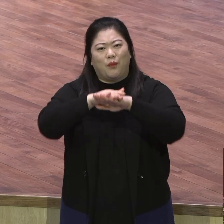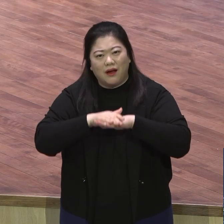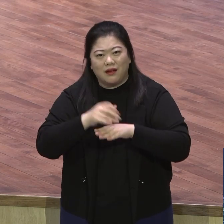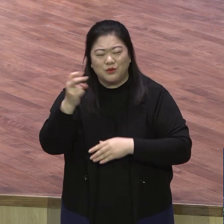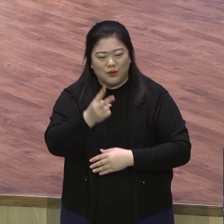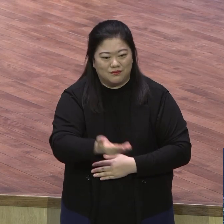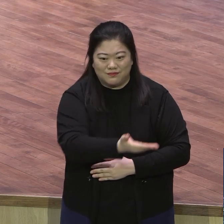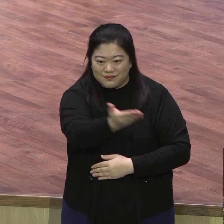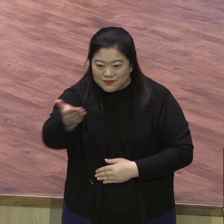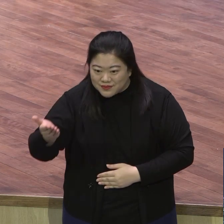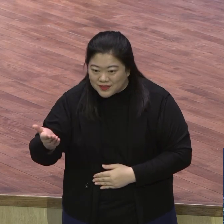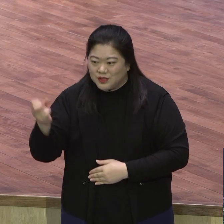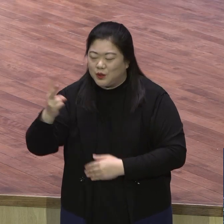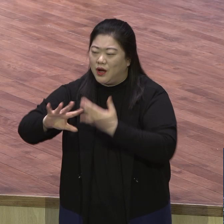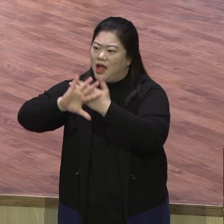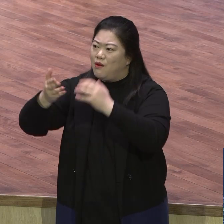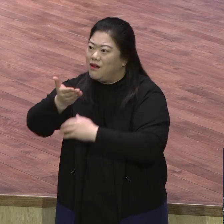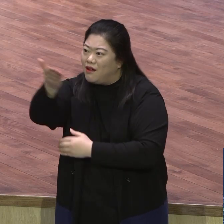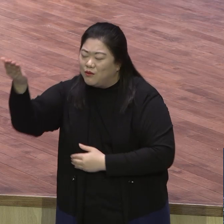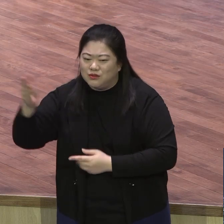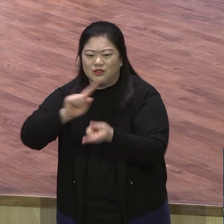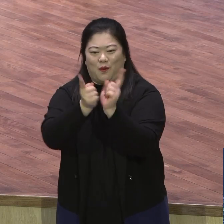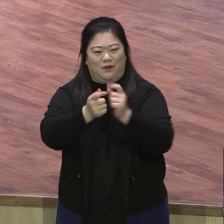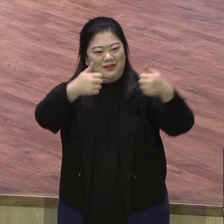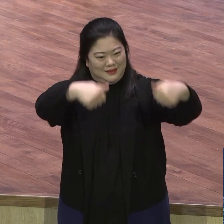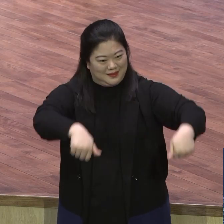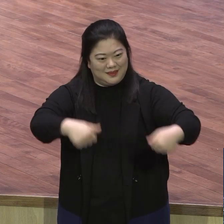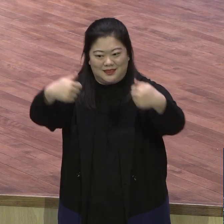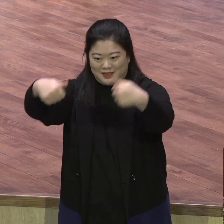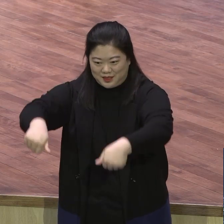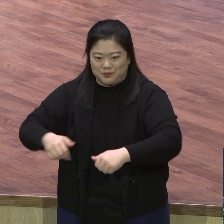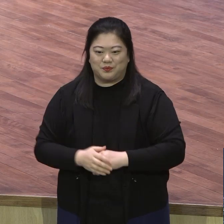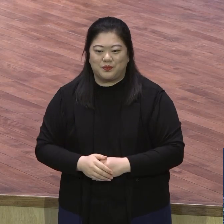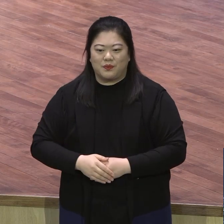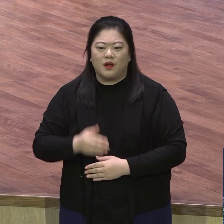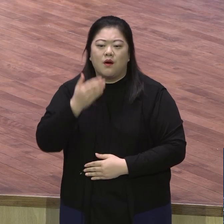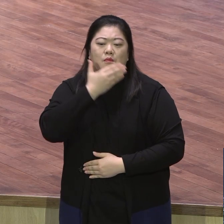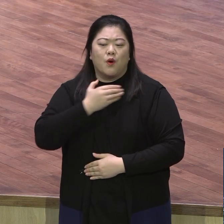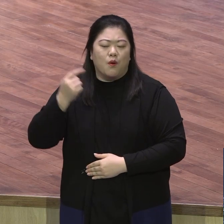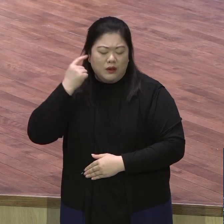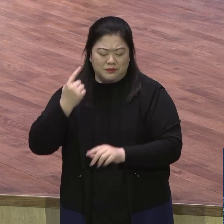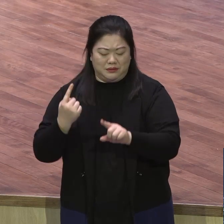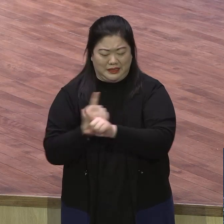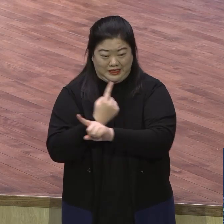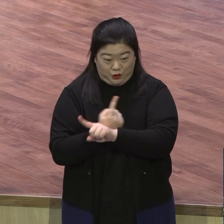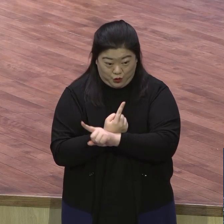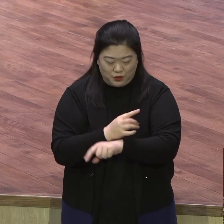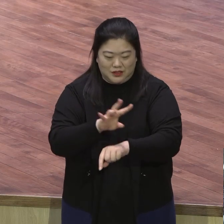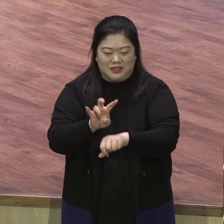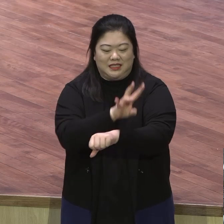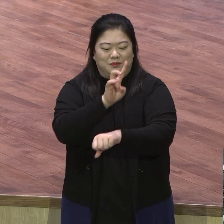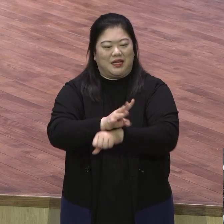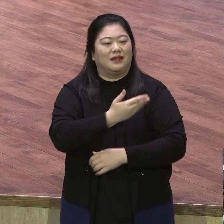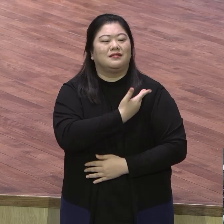성도들 또 해외 성도들 서로 다 인사합시다. 복음치유와 24제자가 됩시다.